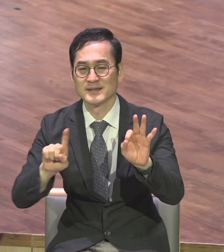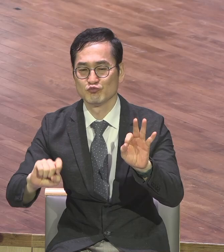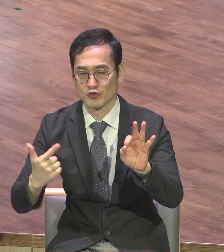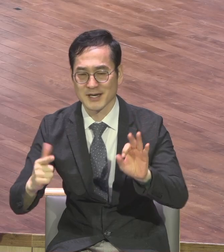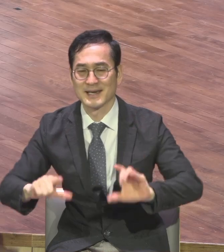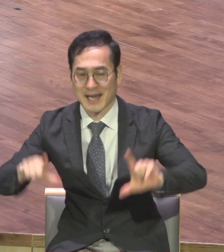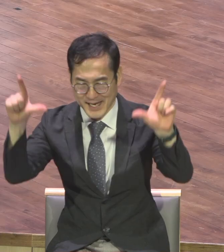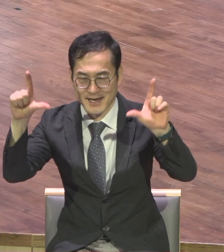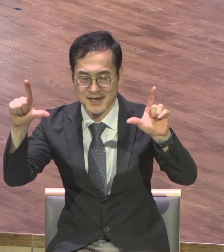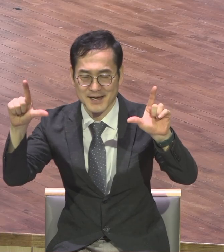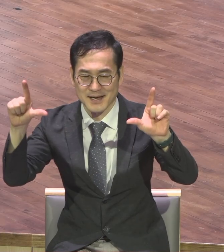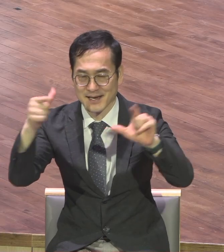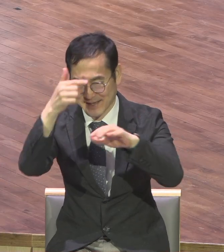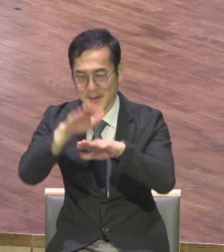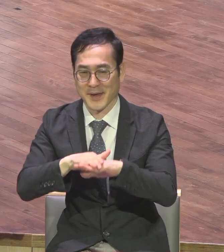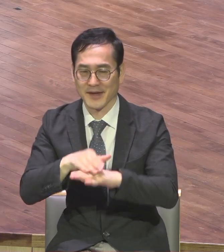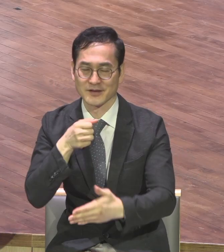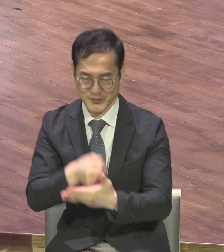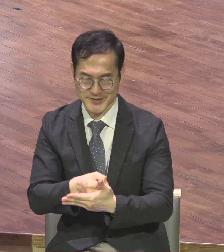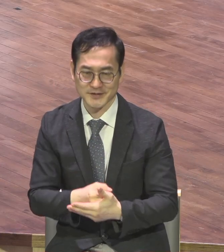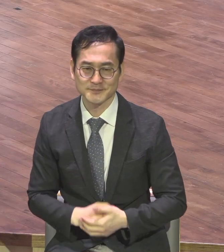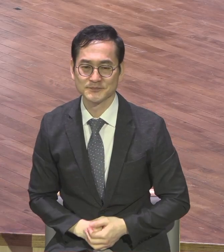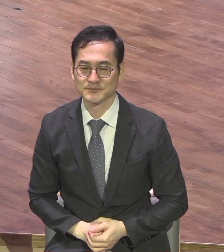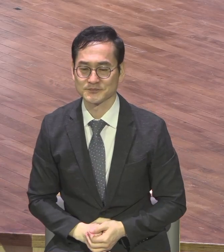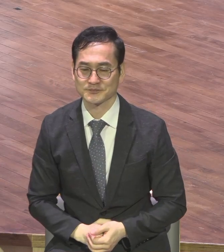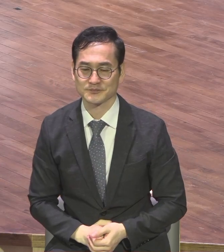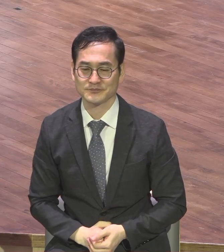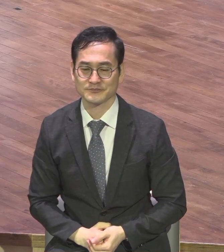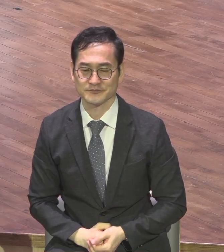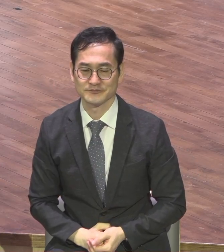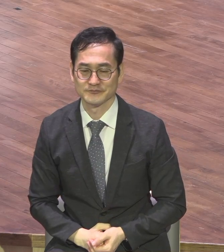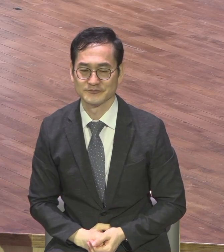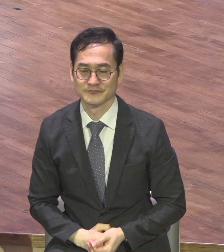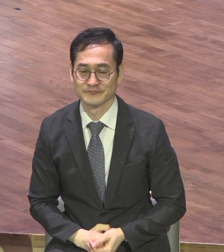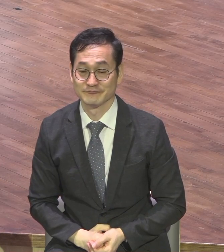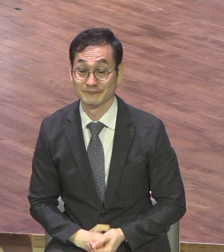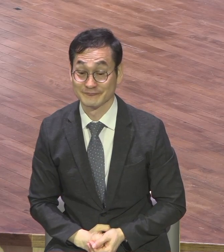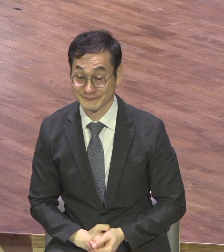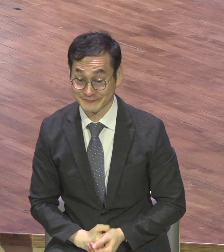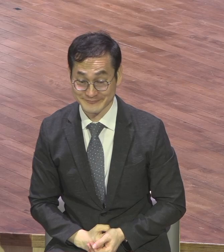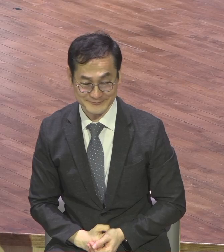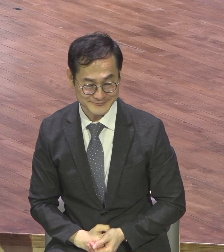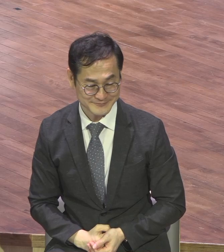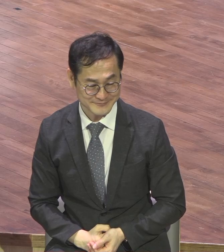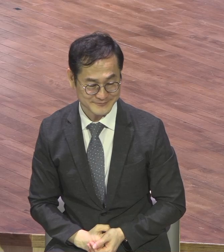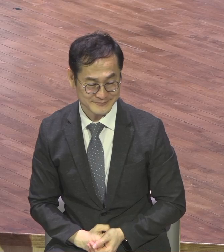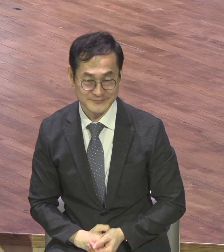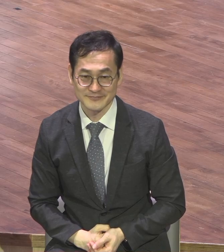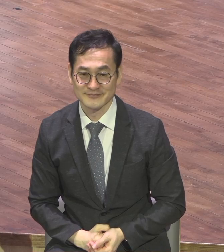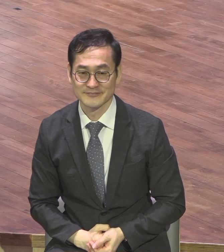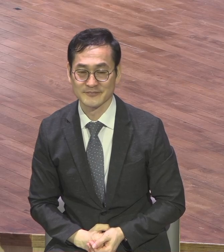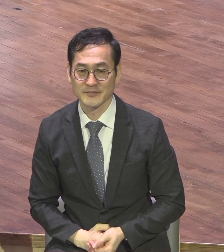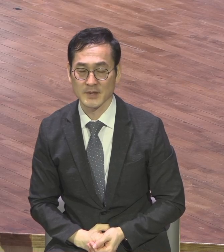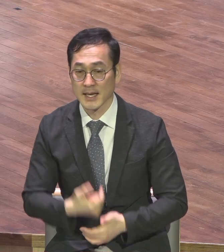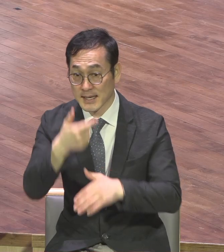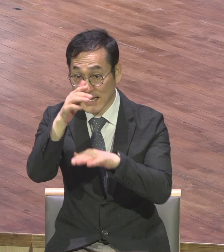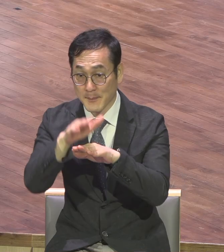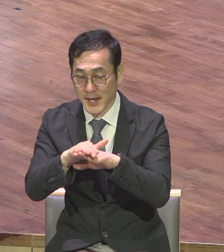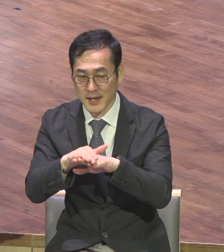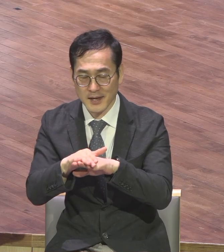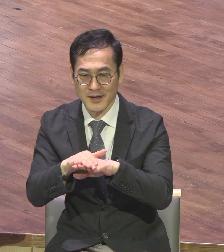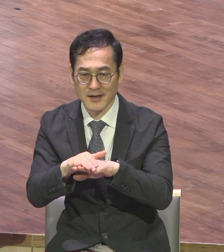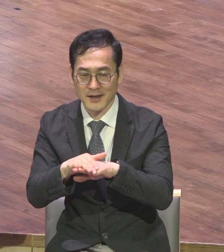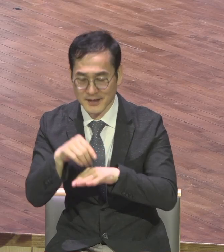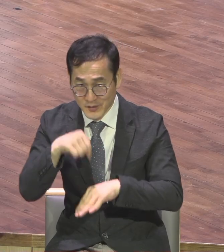2시 반에 우리 유목사님하고 유목사님 물거리 초청했습니다. 그 예배를 전부 이 전국